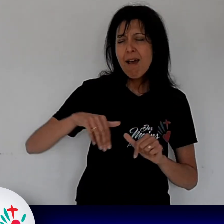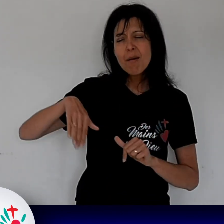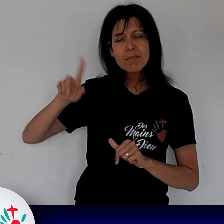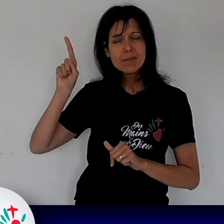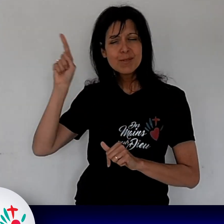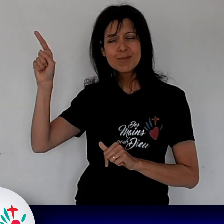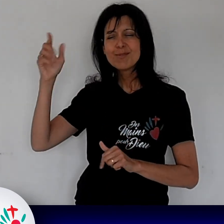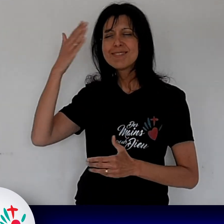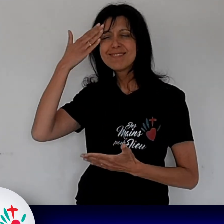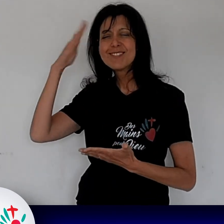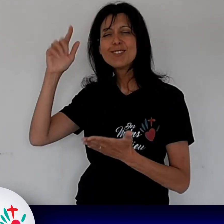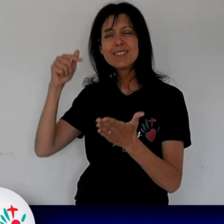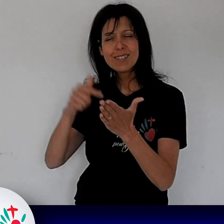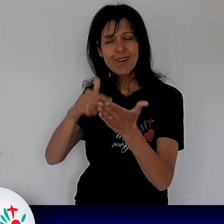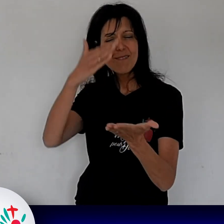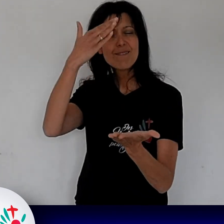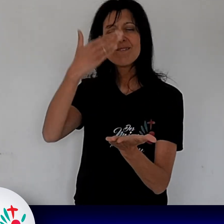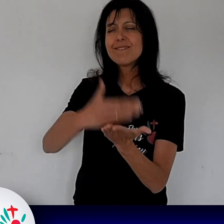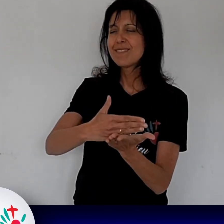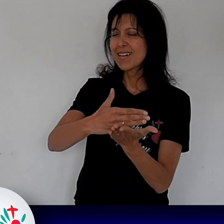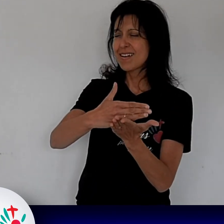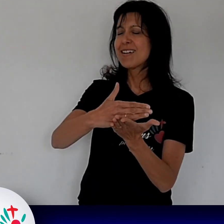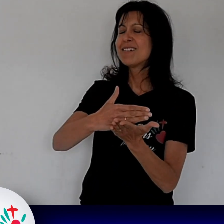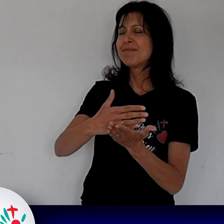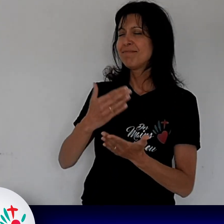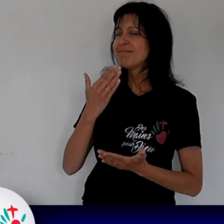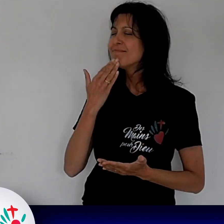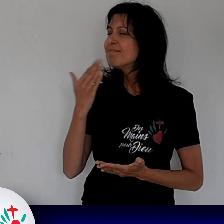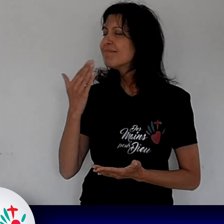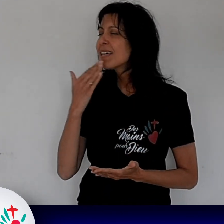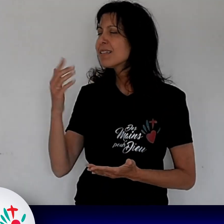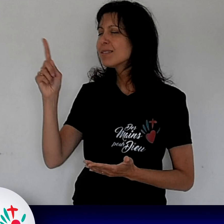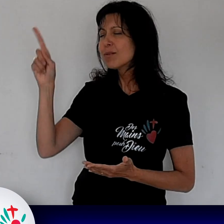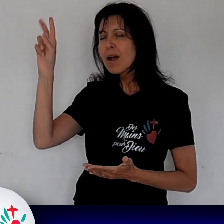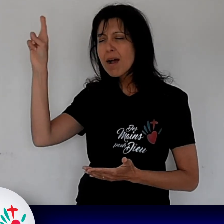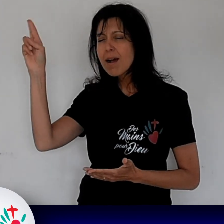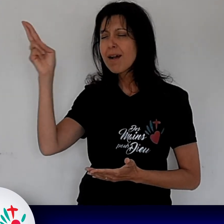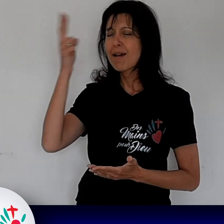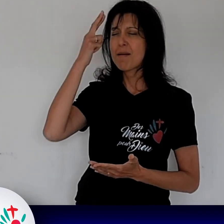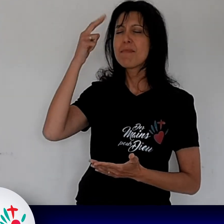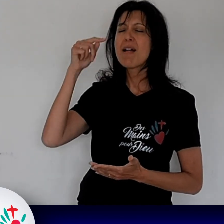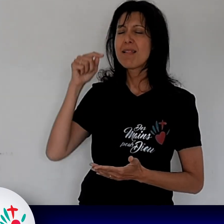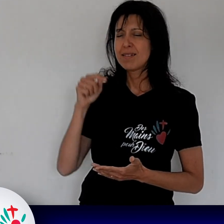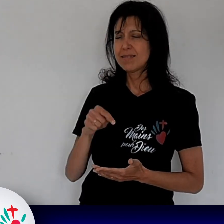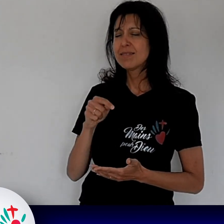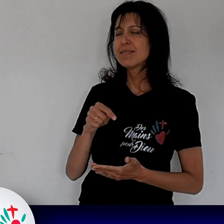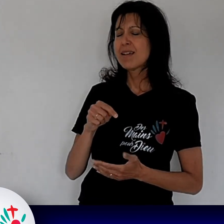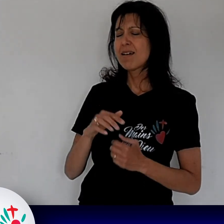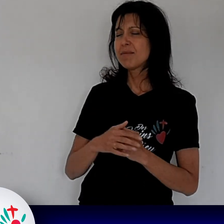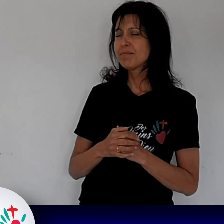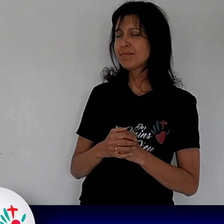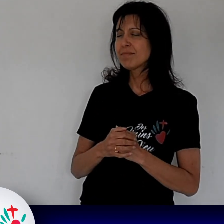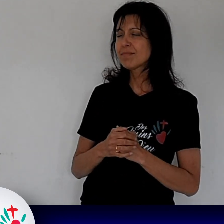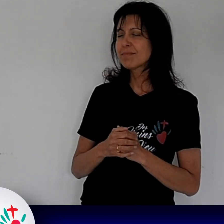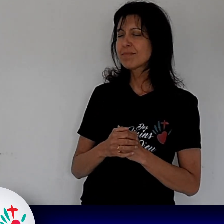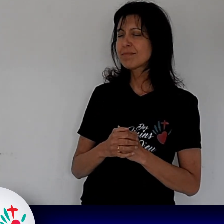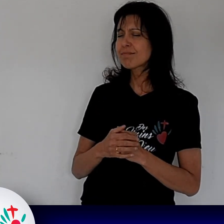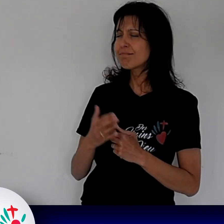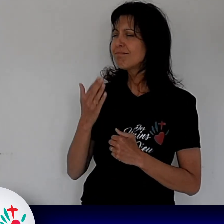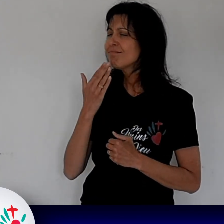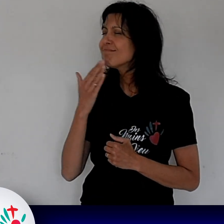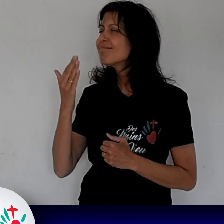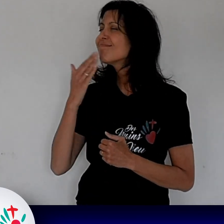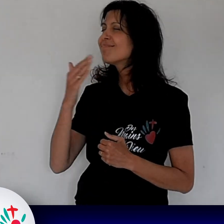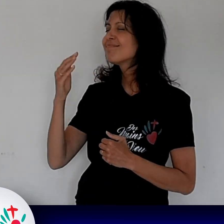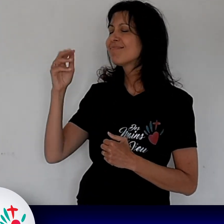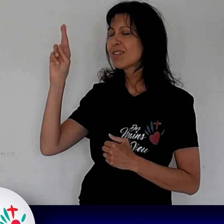l'épreuve. Nous te louons et nous te bénissons. Merci de nous avoir rappelé cela. Seigneur, merci, Père, parce que tu nous as